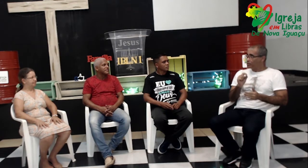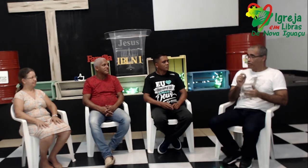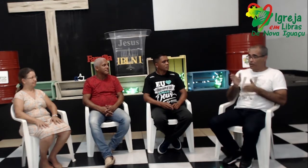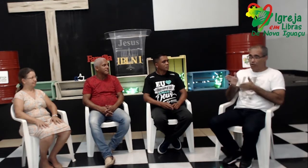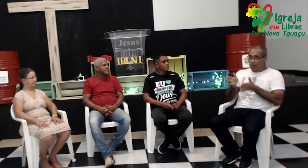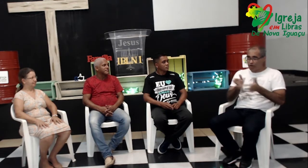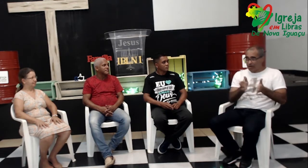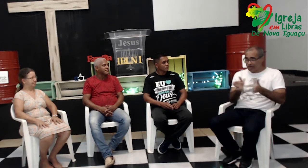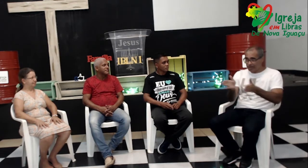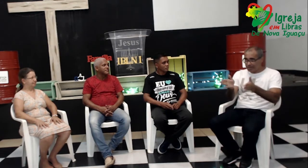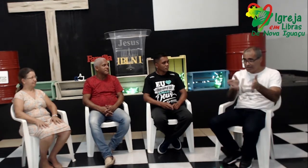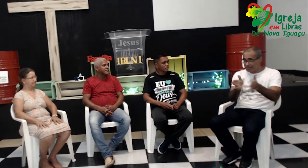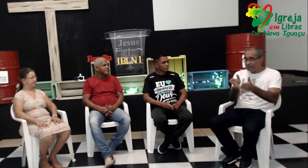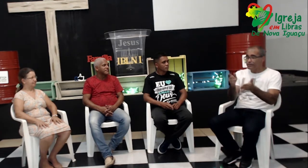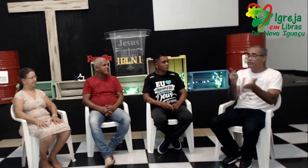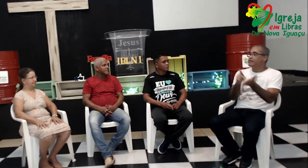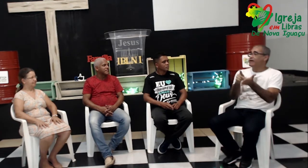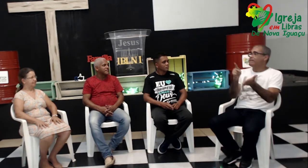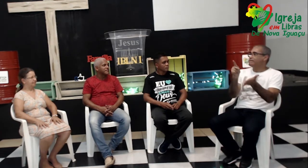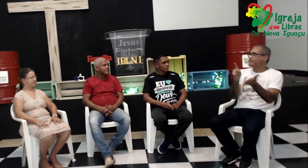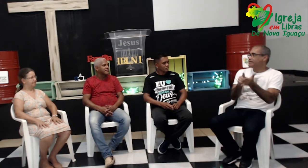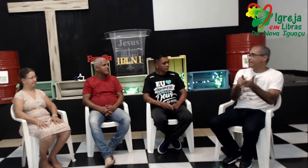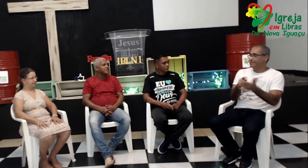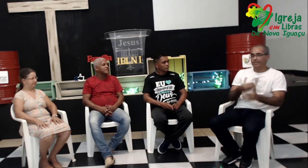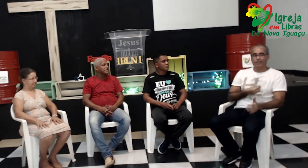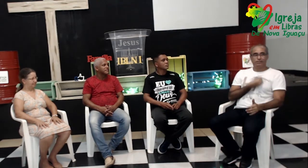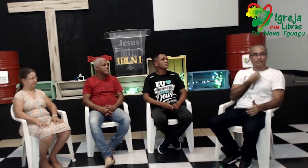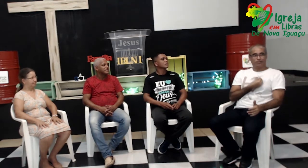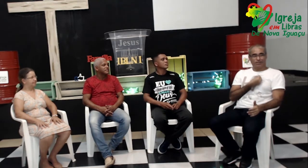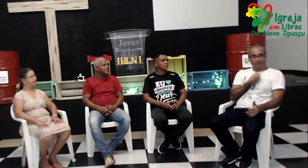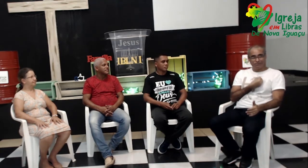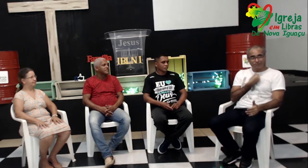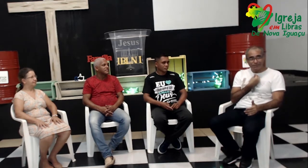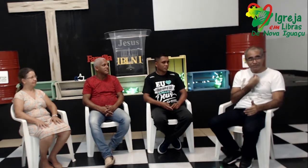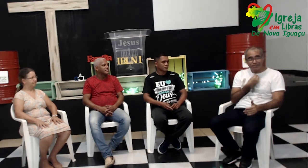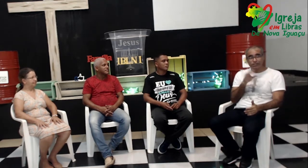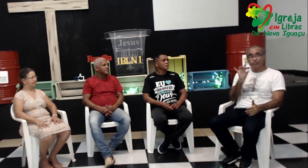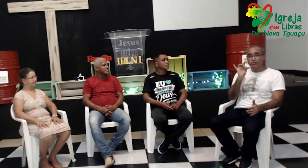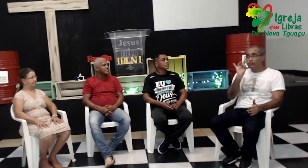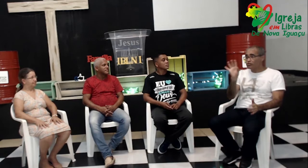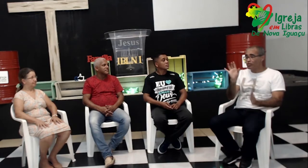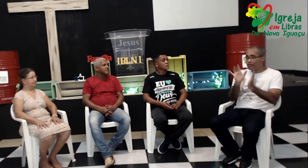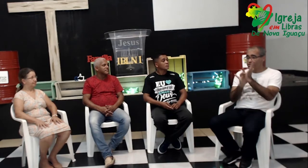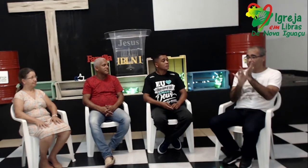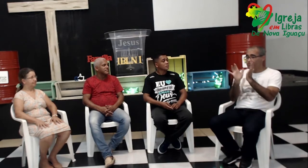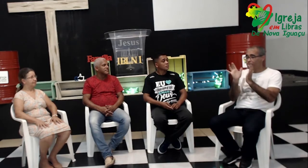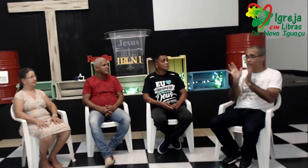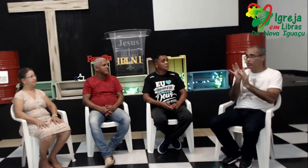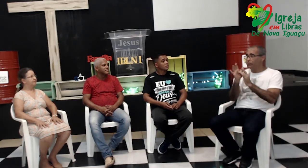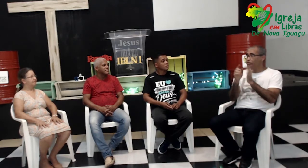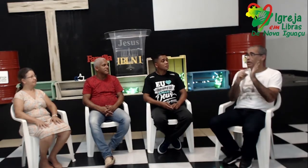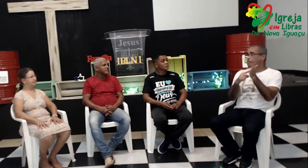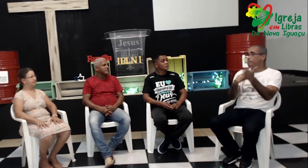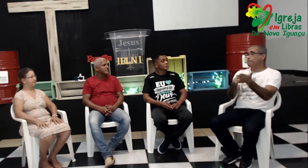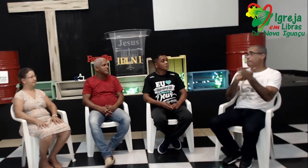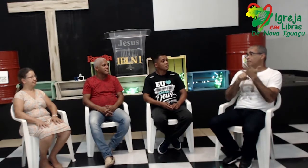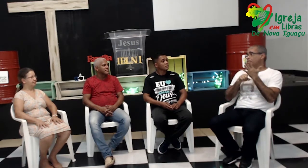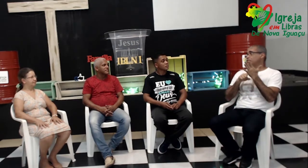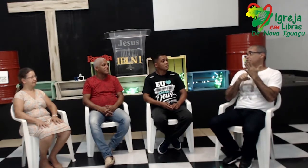é o caminho, Jesus é a verdade, Jesus é a vida. E só Jesus